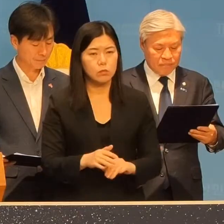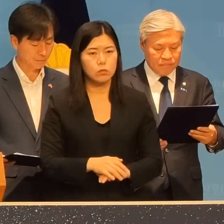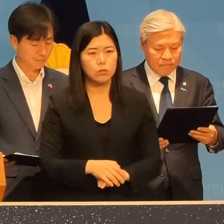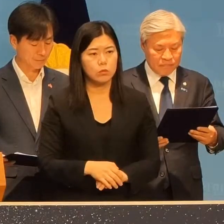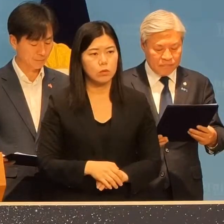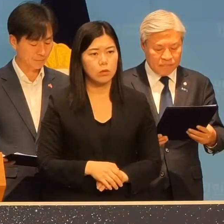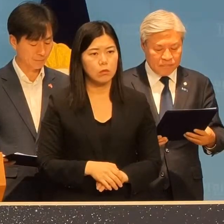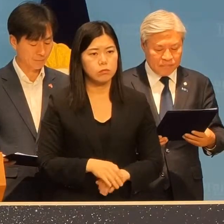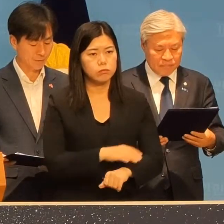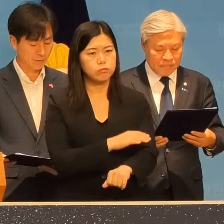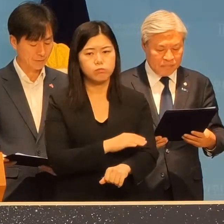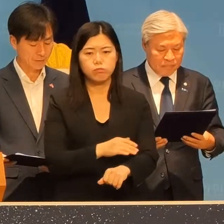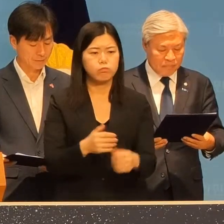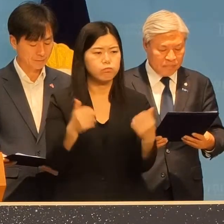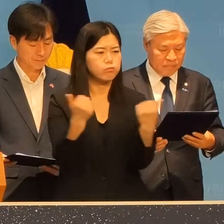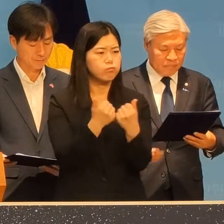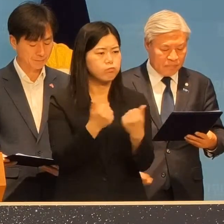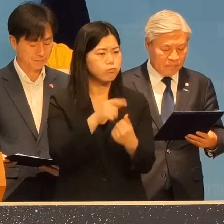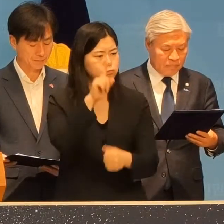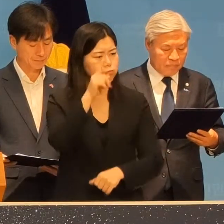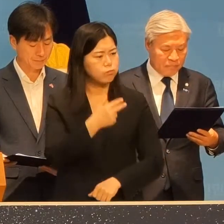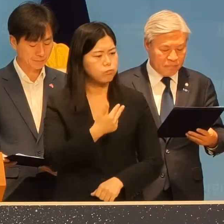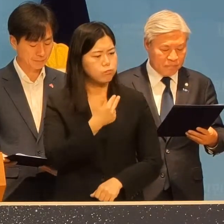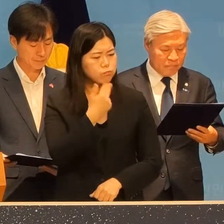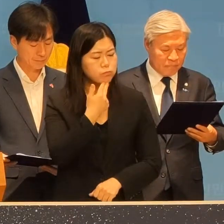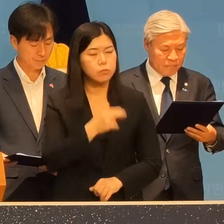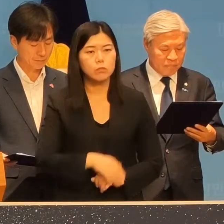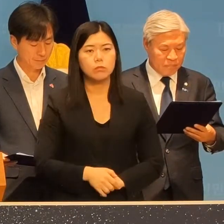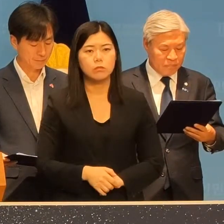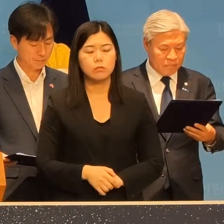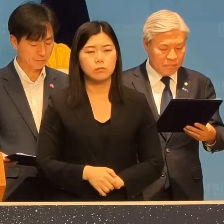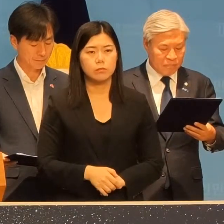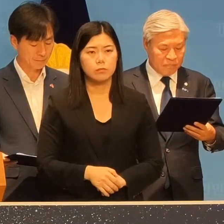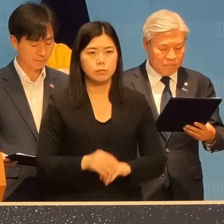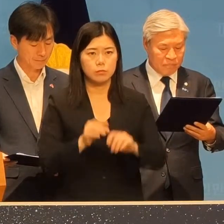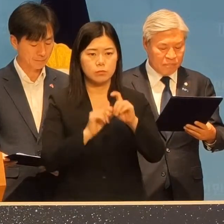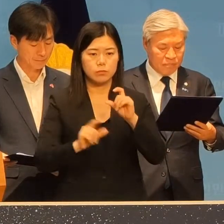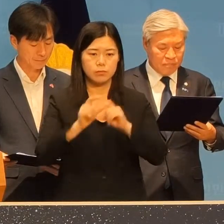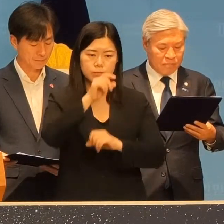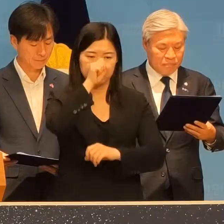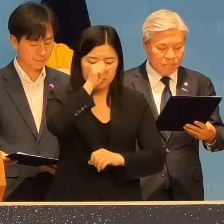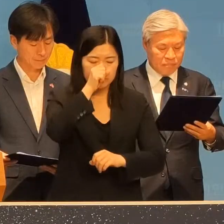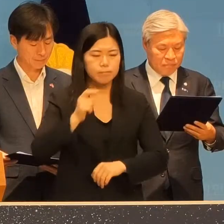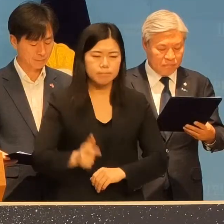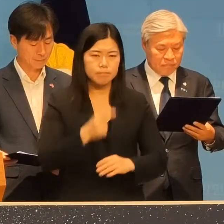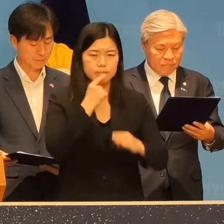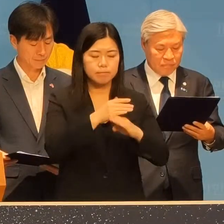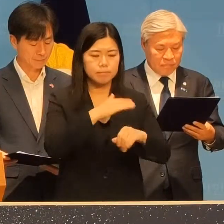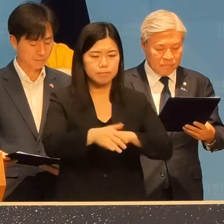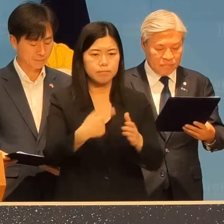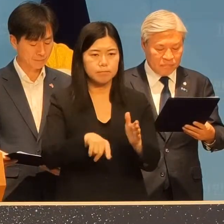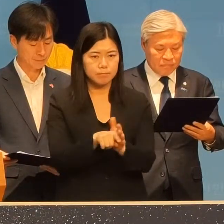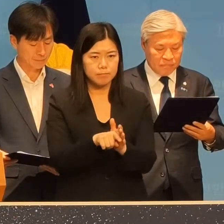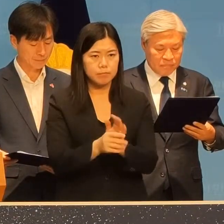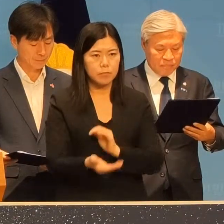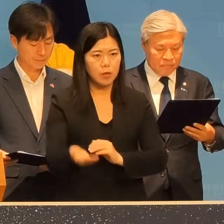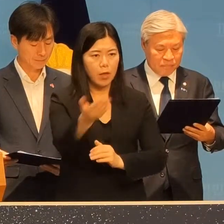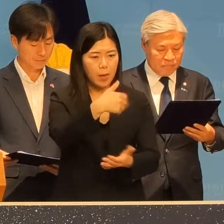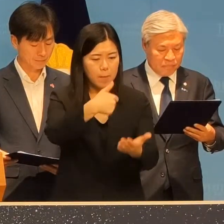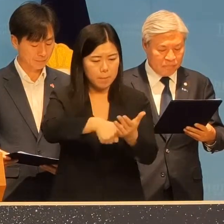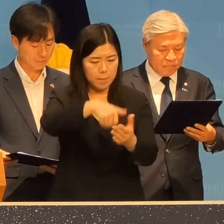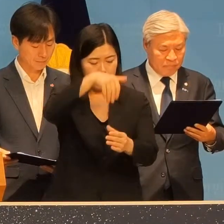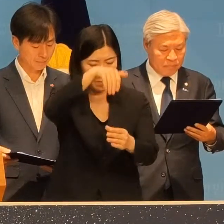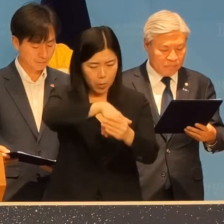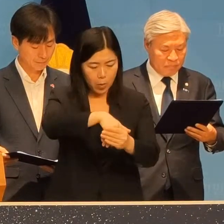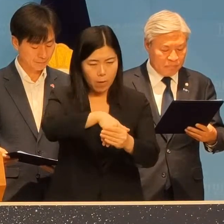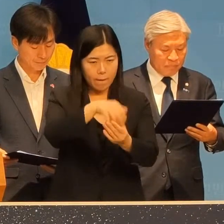차례도 제대로 논의된 바가 없습니다. 더 강한 민주주의를 위해 국민들의 표의 가치를 제대로